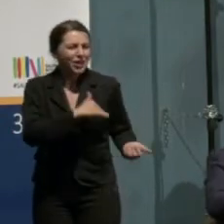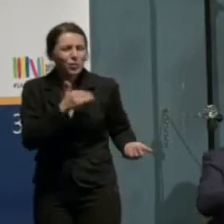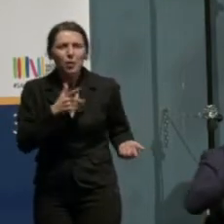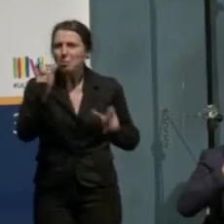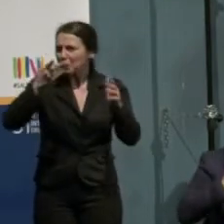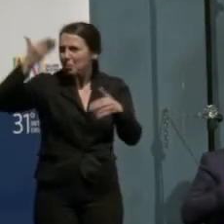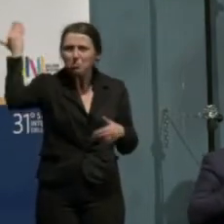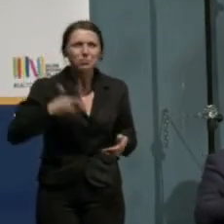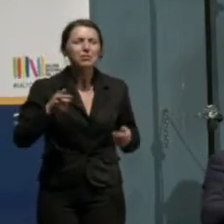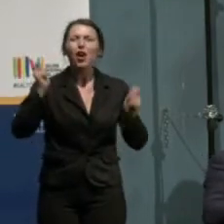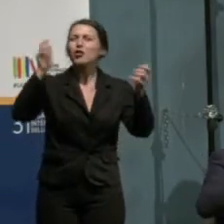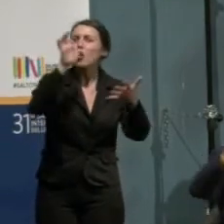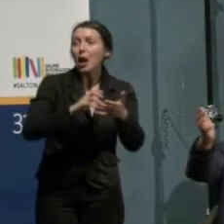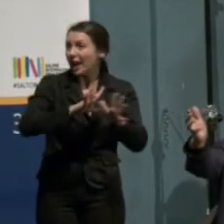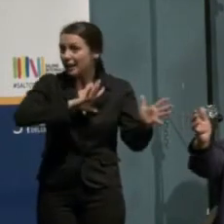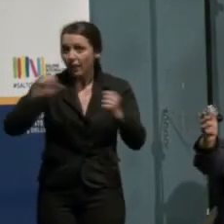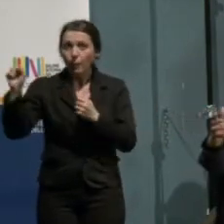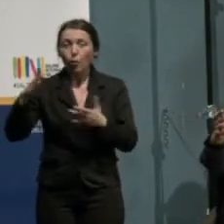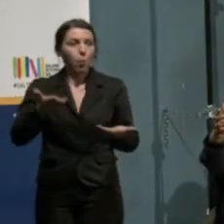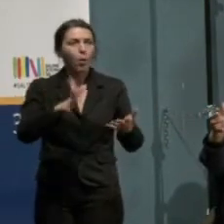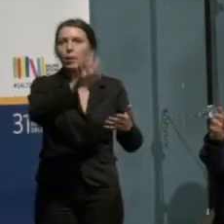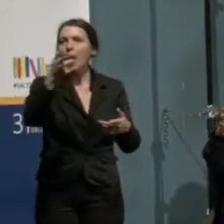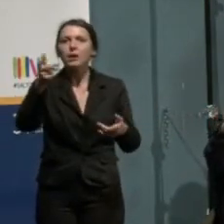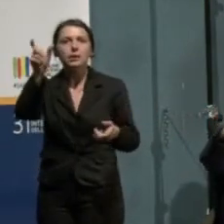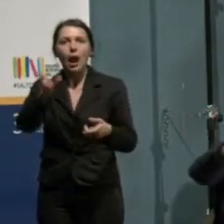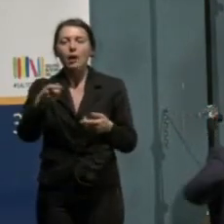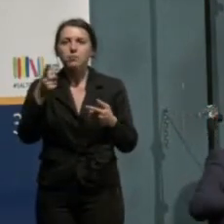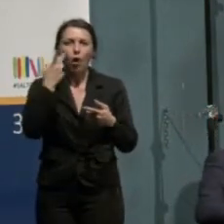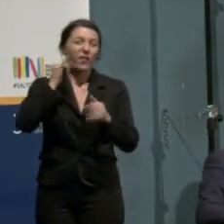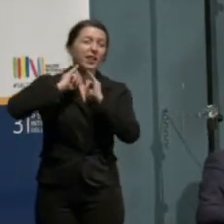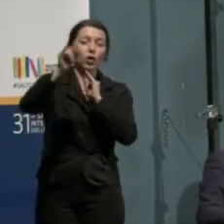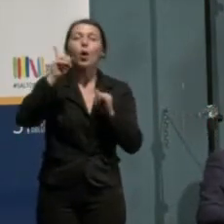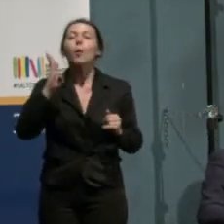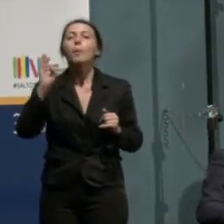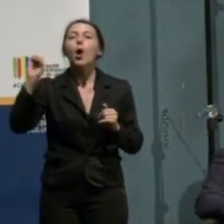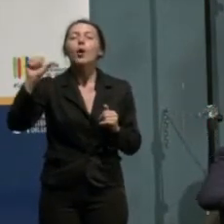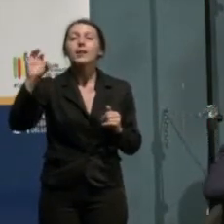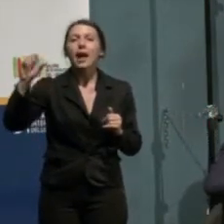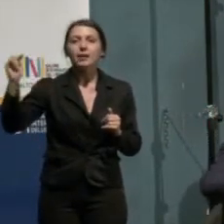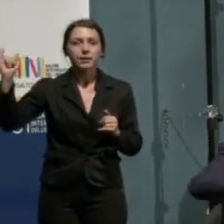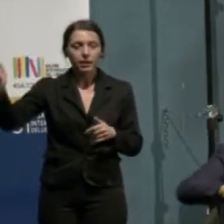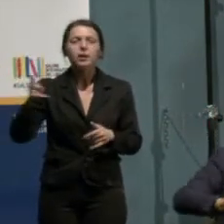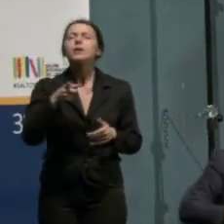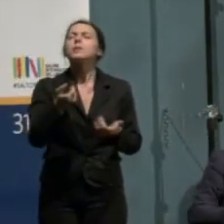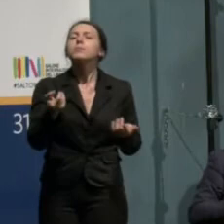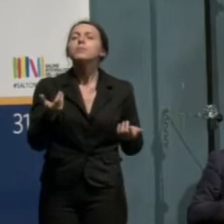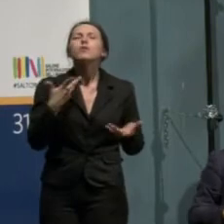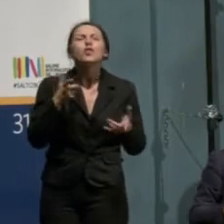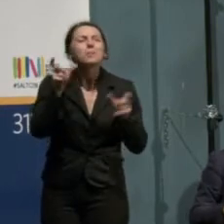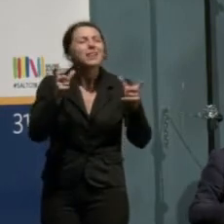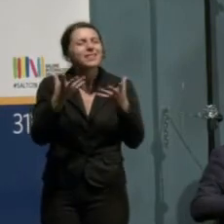conosci giornalisti famosi qui c'è un'altra collega che ha fatto dell'inchiesto di sì fondo giulia bosetti c'è un insieme di